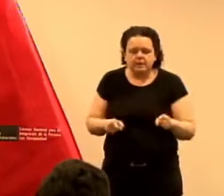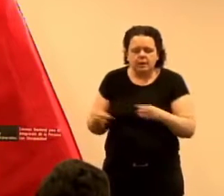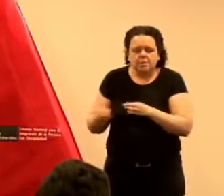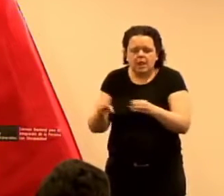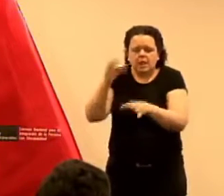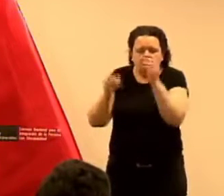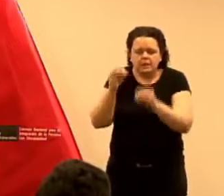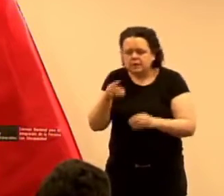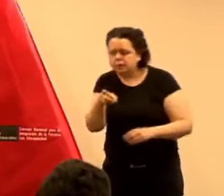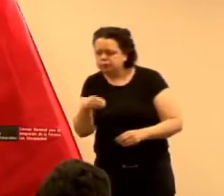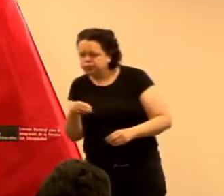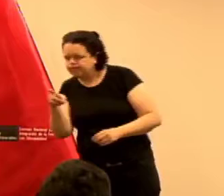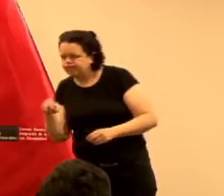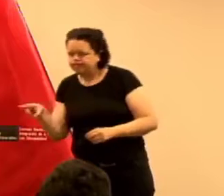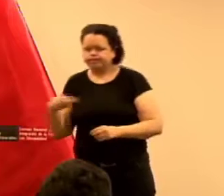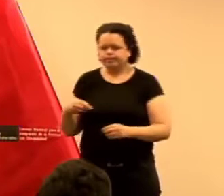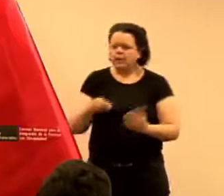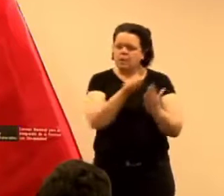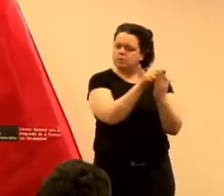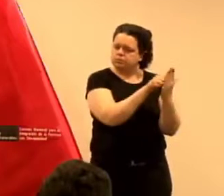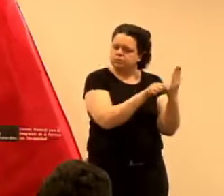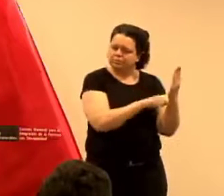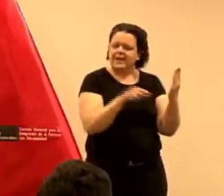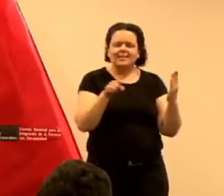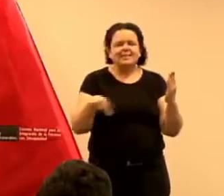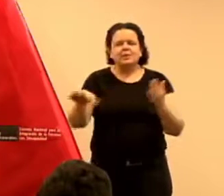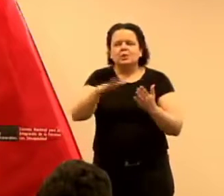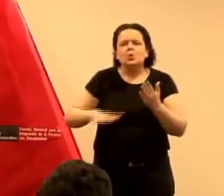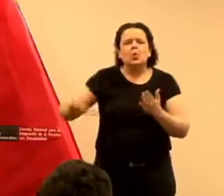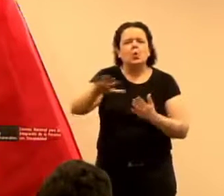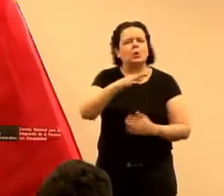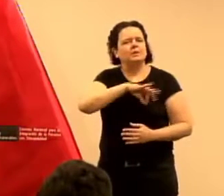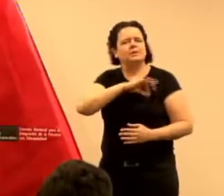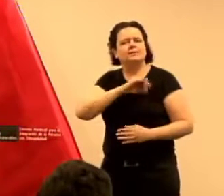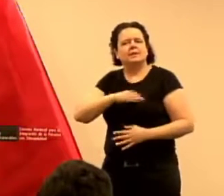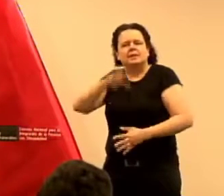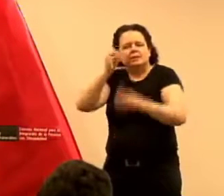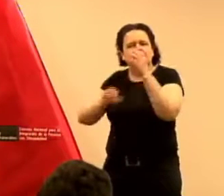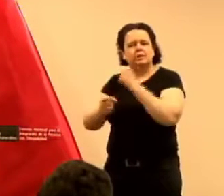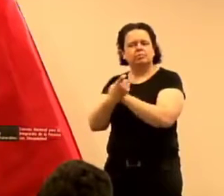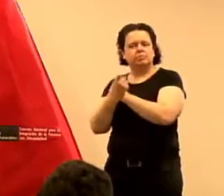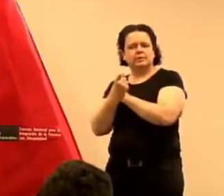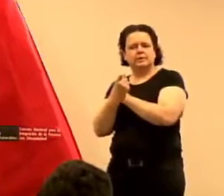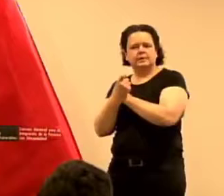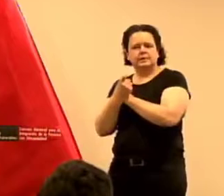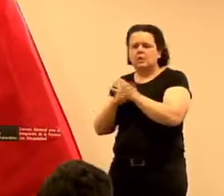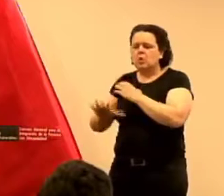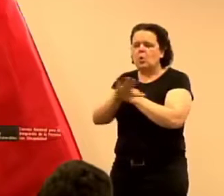todos los niños, se benefician de esta enseñanza tanto los niños con discapacidad como los niños sin discapacidad.